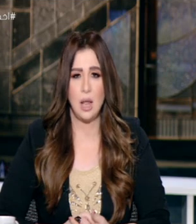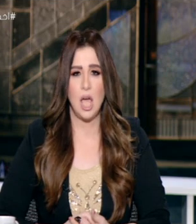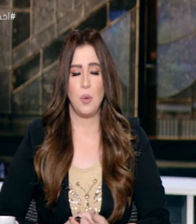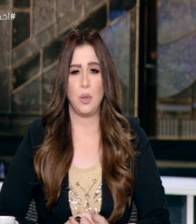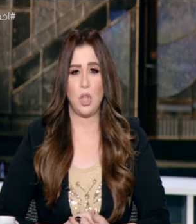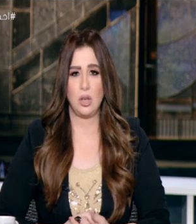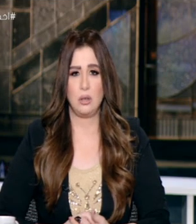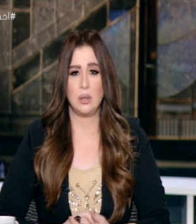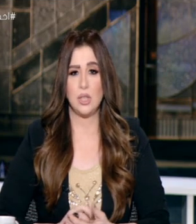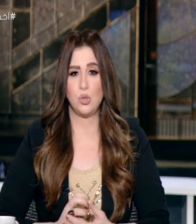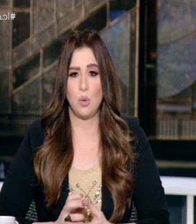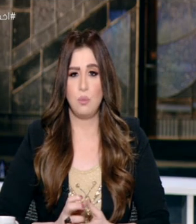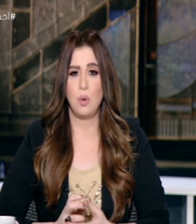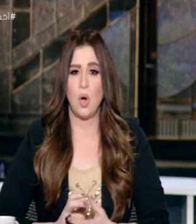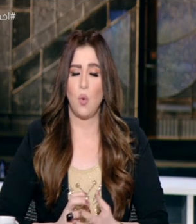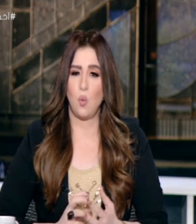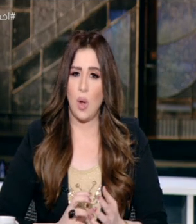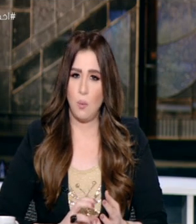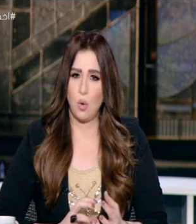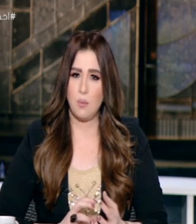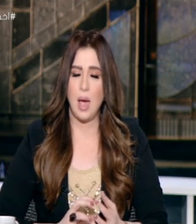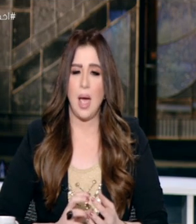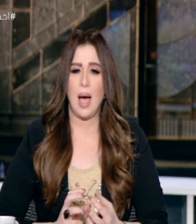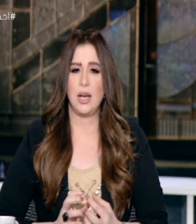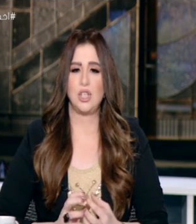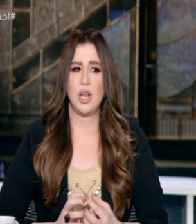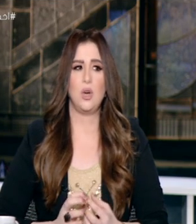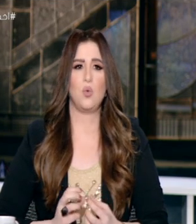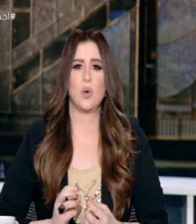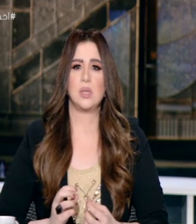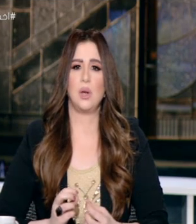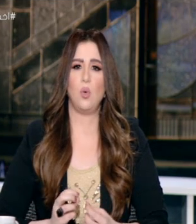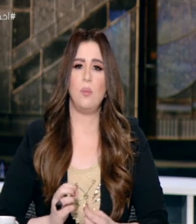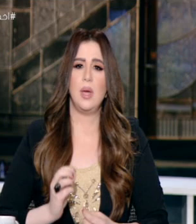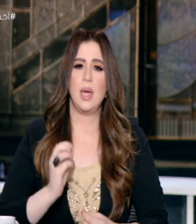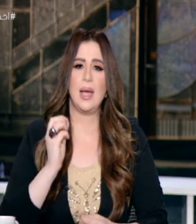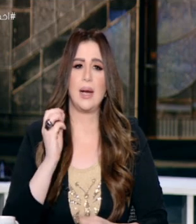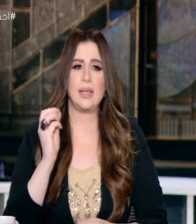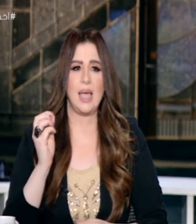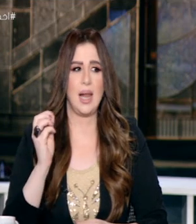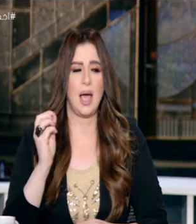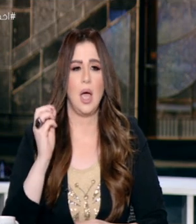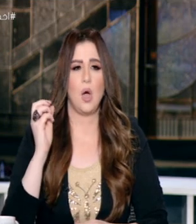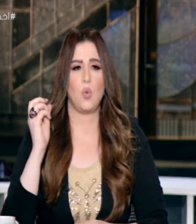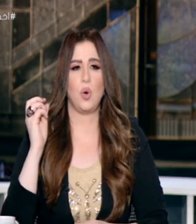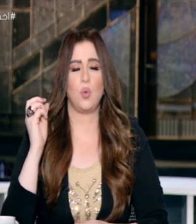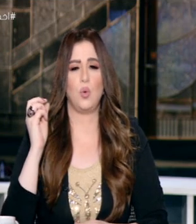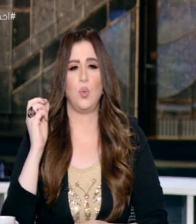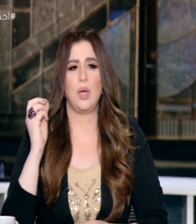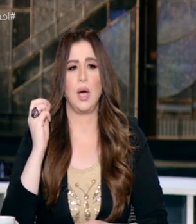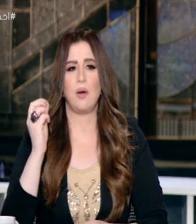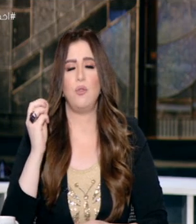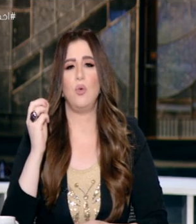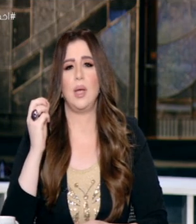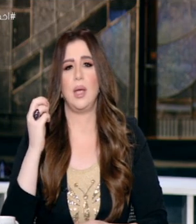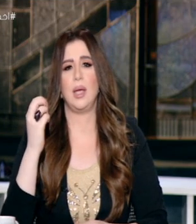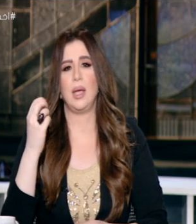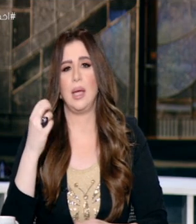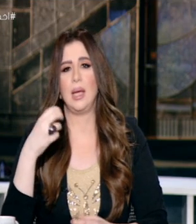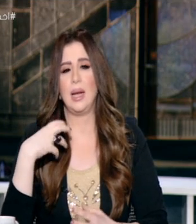لكن بطريقة السم والبكم علشان نوصل لهم الرسالة